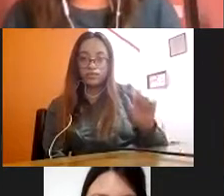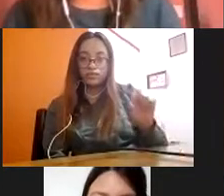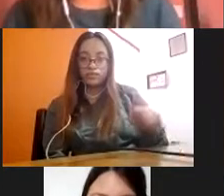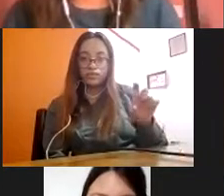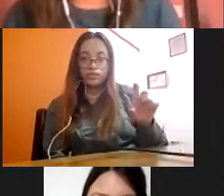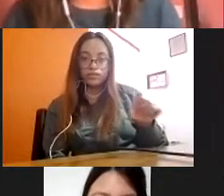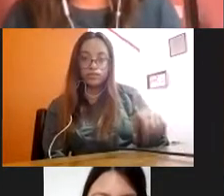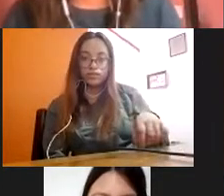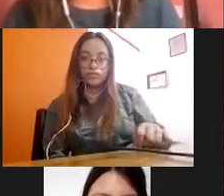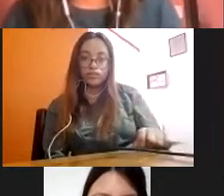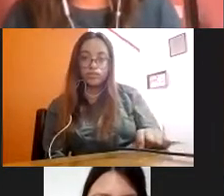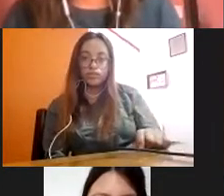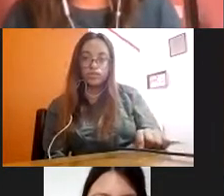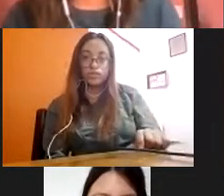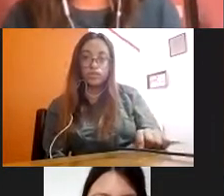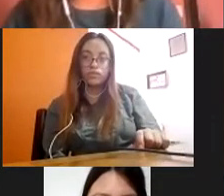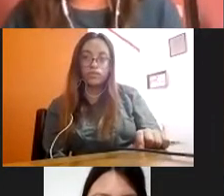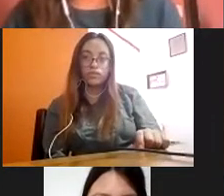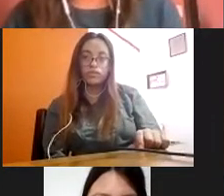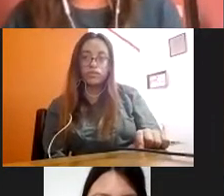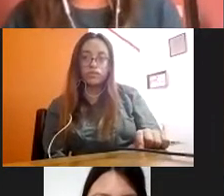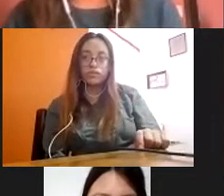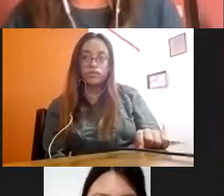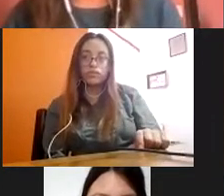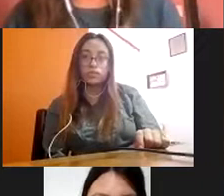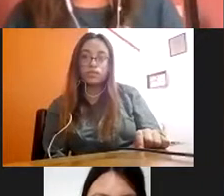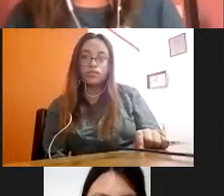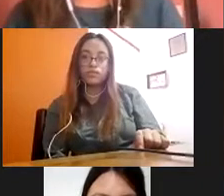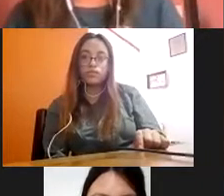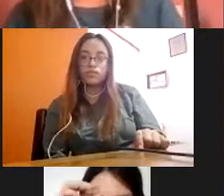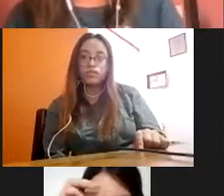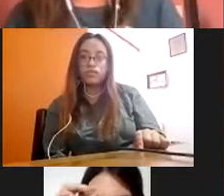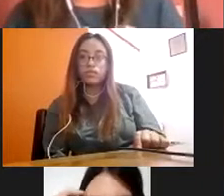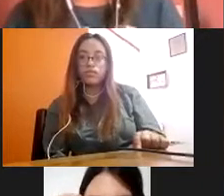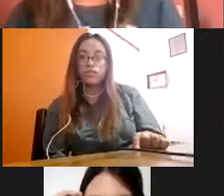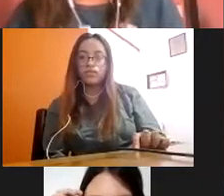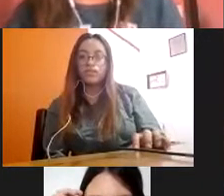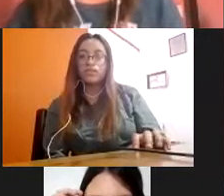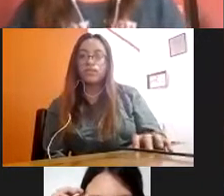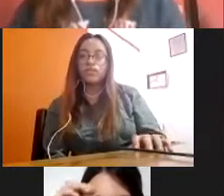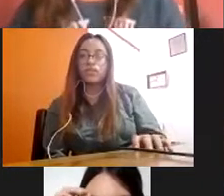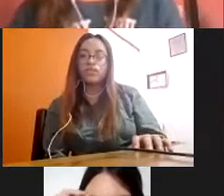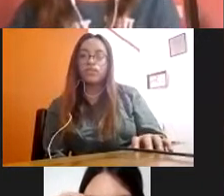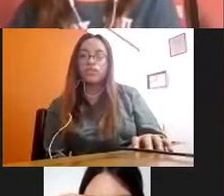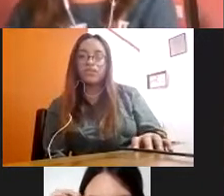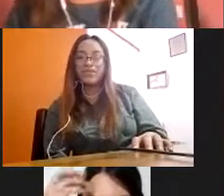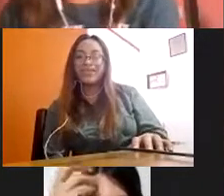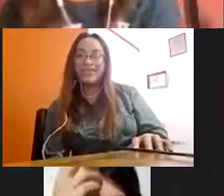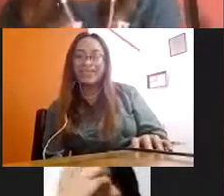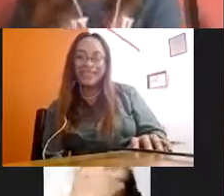Ah, ok. Dicen que ya no va a haber necesidad de que yo hable, ya todo con lengua de señas. Entonces vamos solo al ritmo de Alicia,